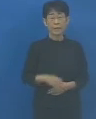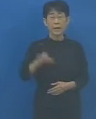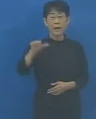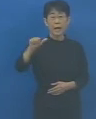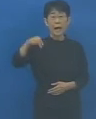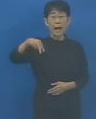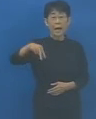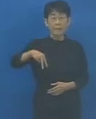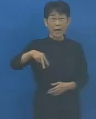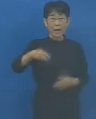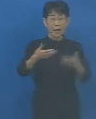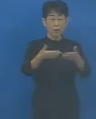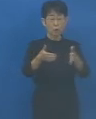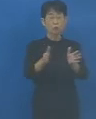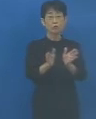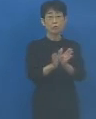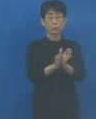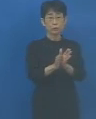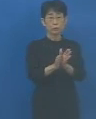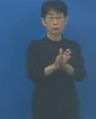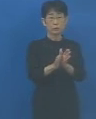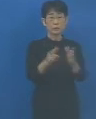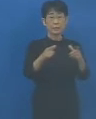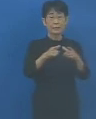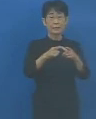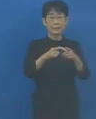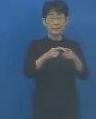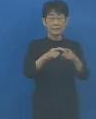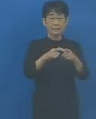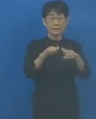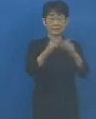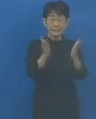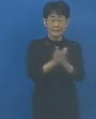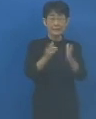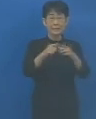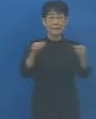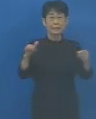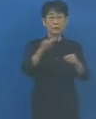日空のグループと協力をしまして、